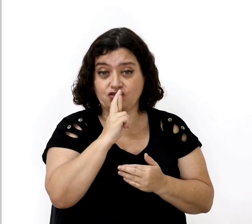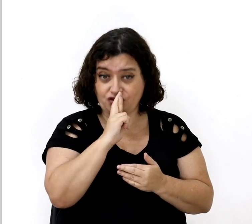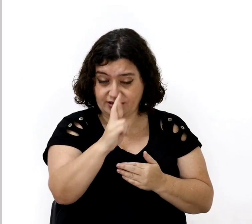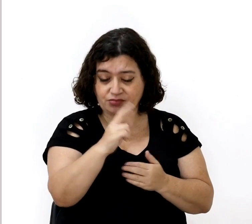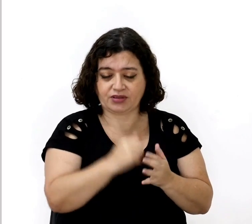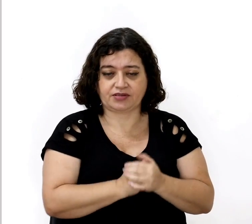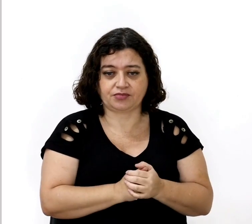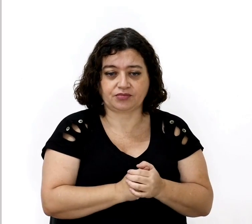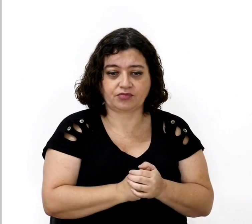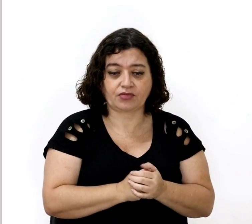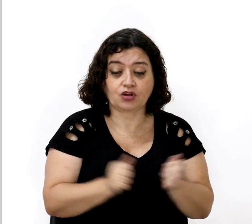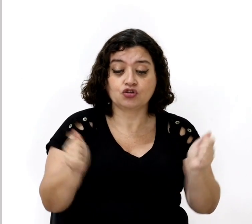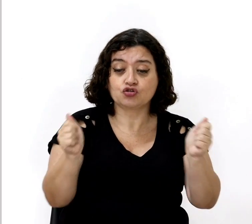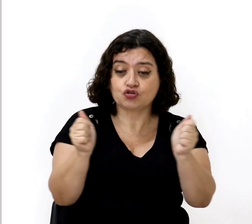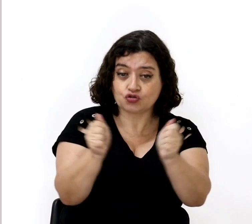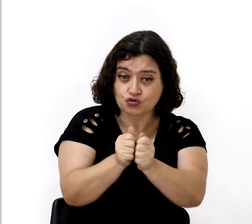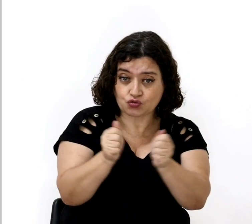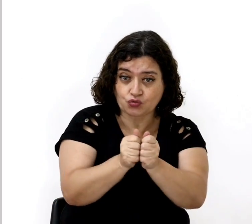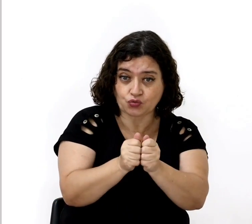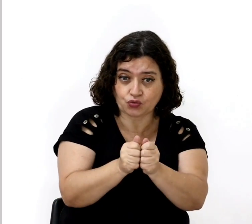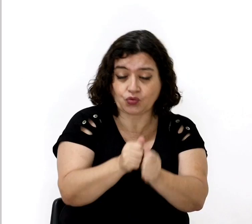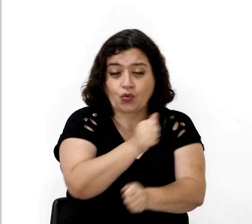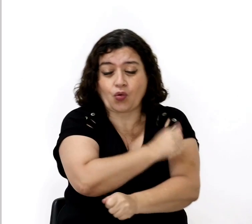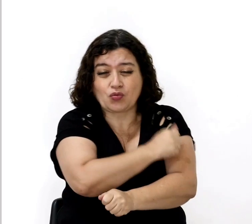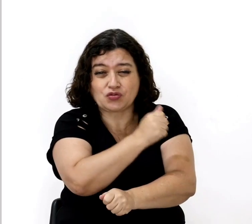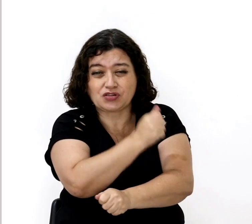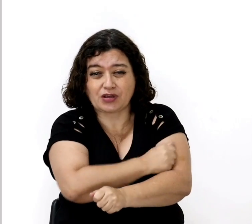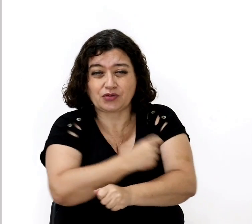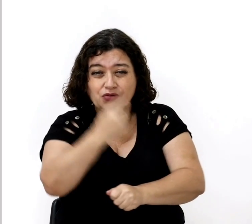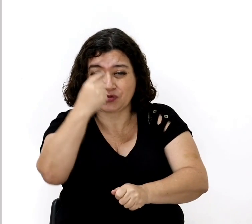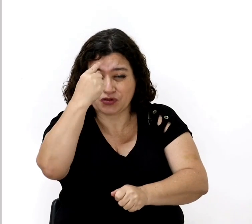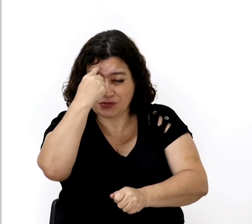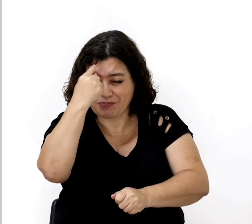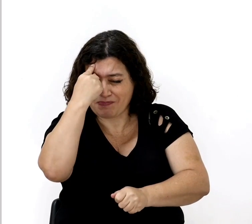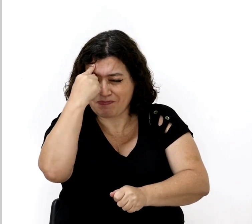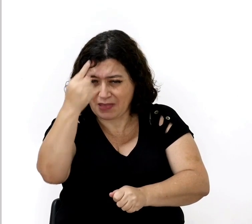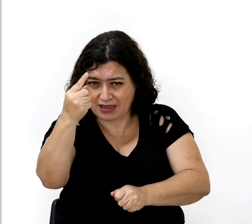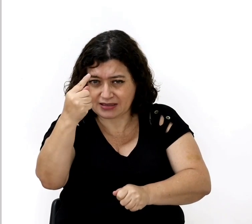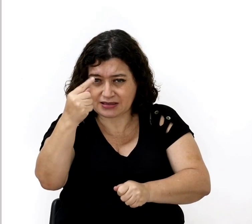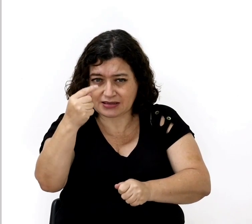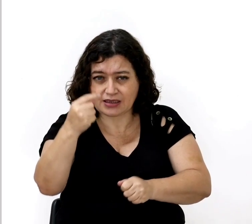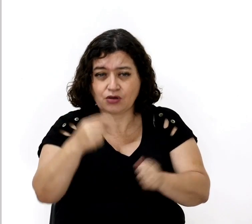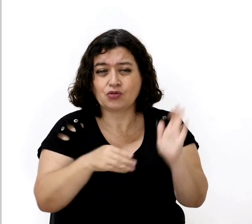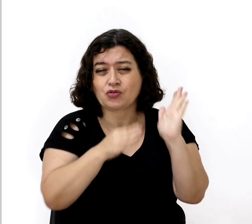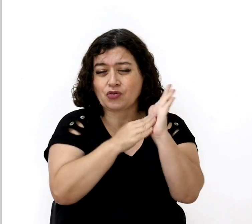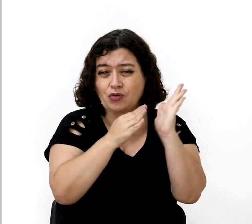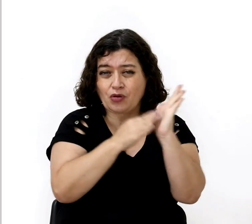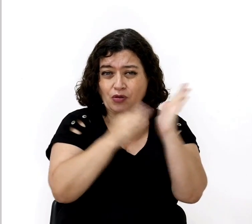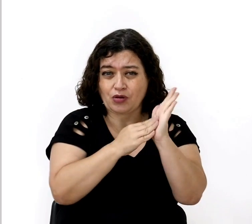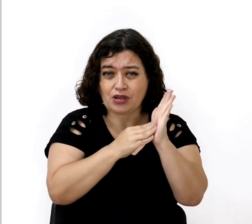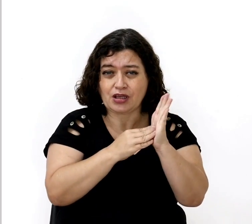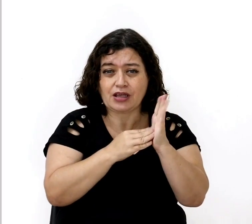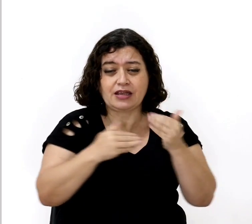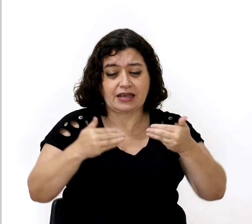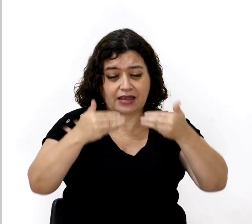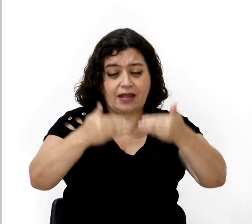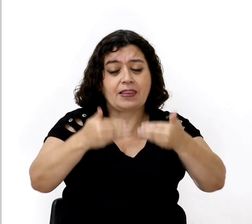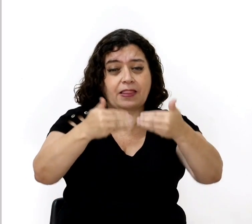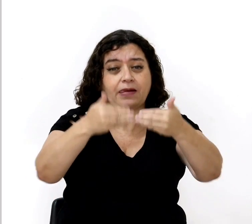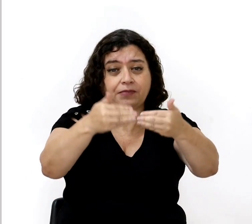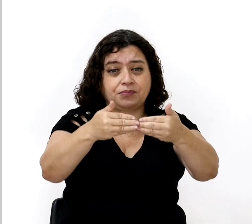resposta: analise, junto com a classe, os propósitos e as frentes ministeriais comuns a toda igreja